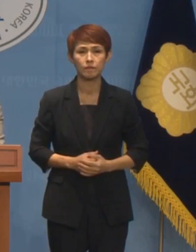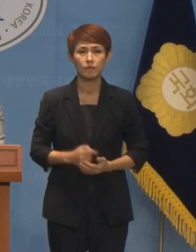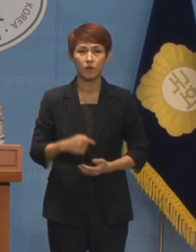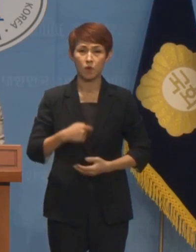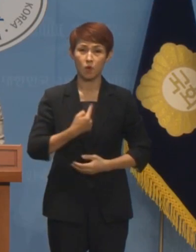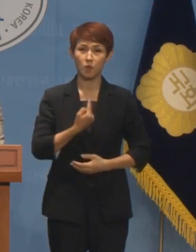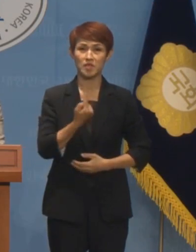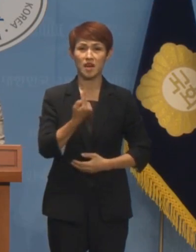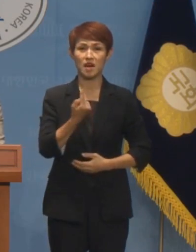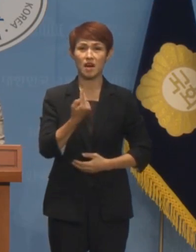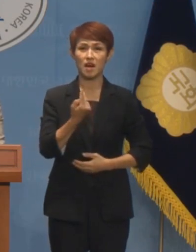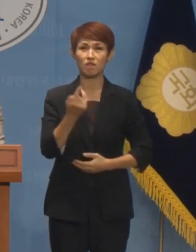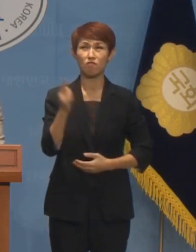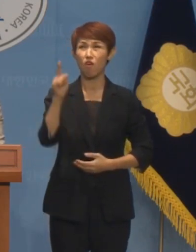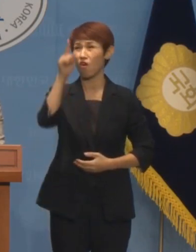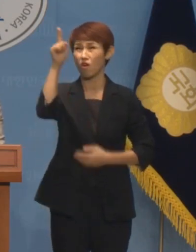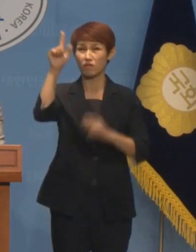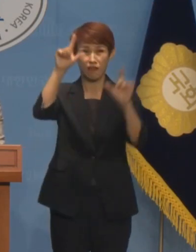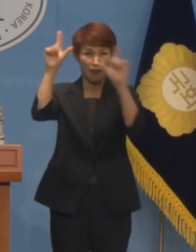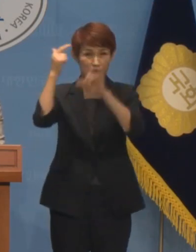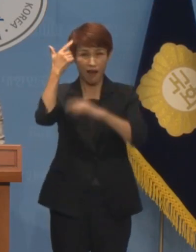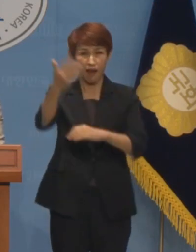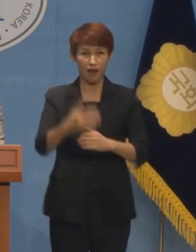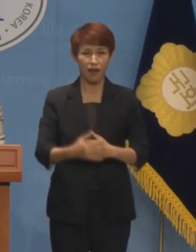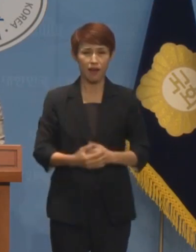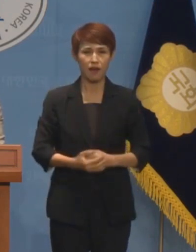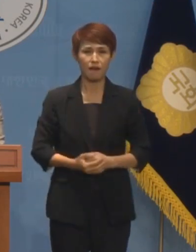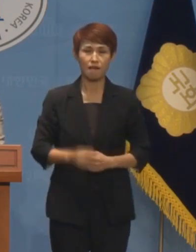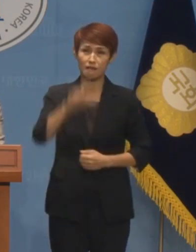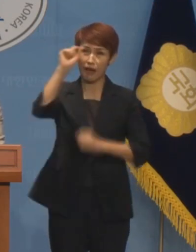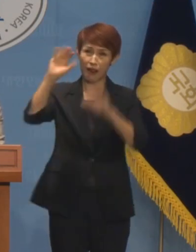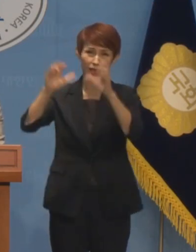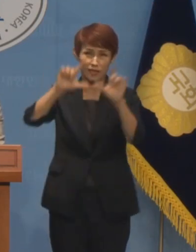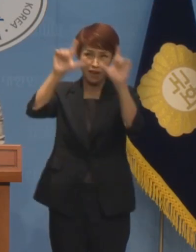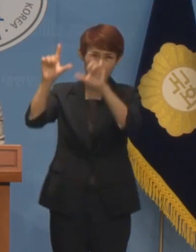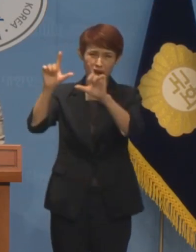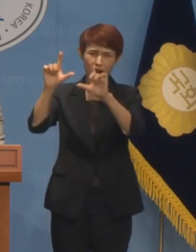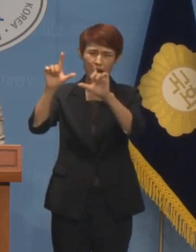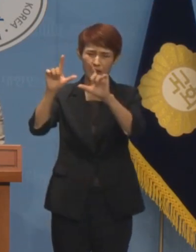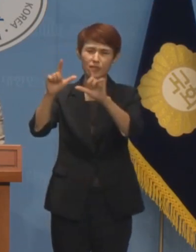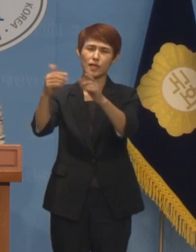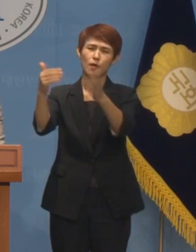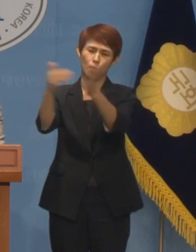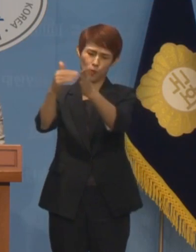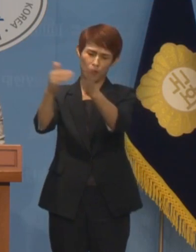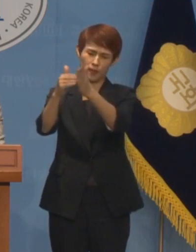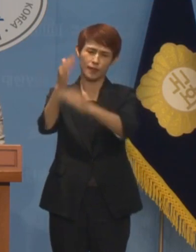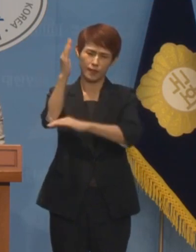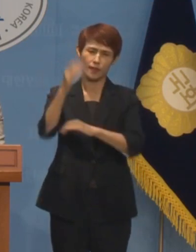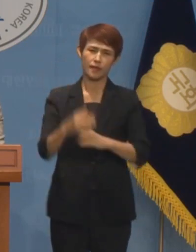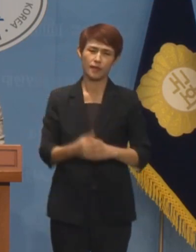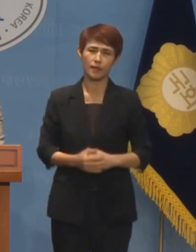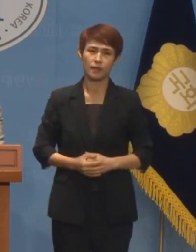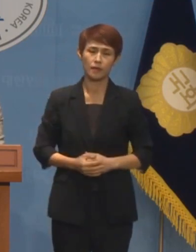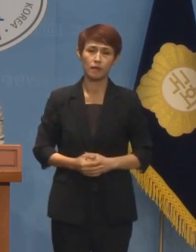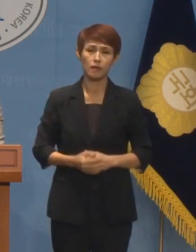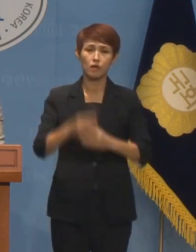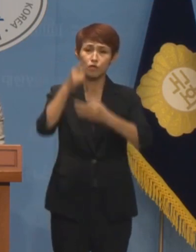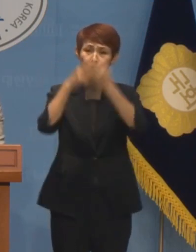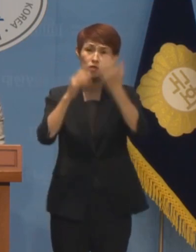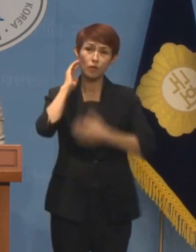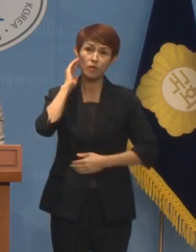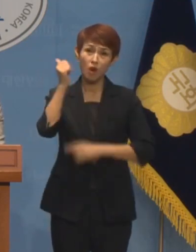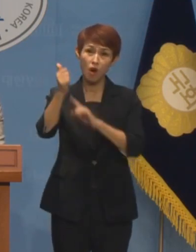혼자만 달나라에 사는 윤석열 대통령, 제발 구름 위에서 내려오십시오. 윤석열